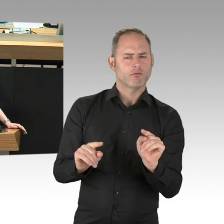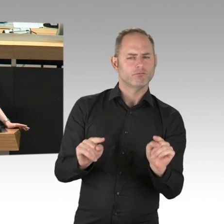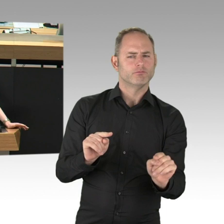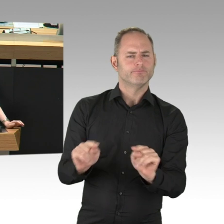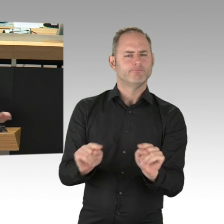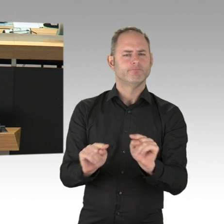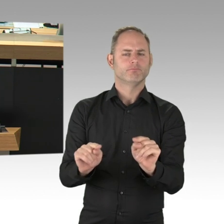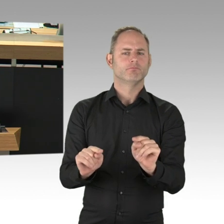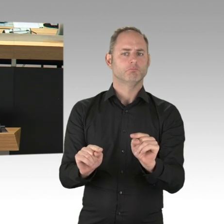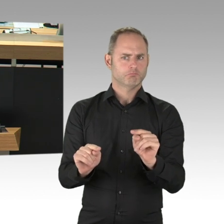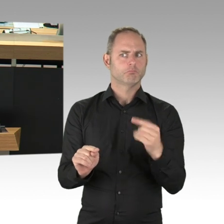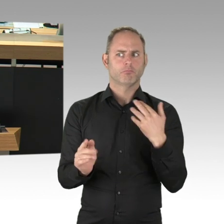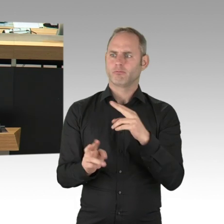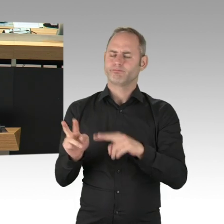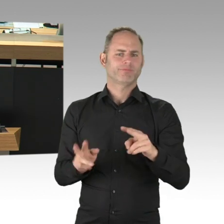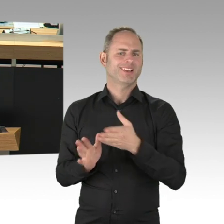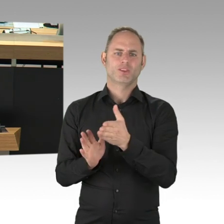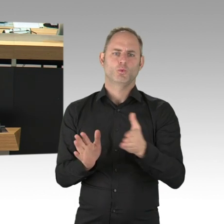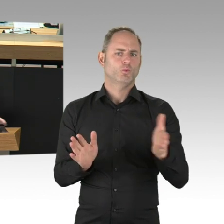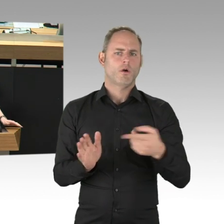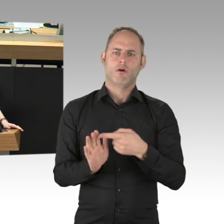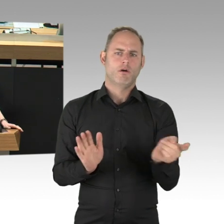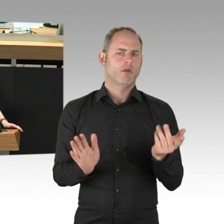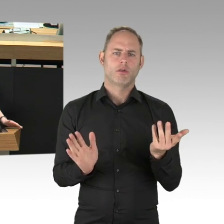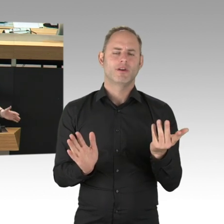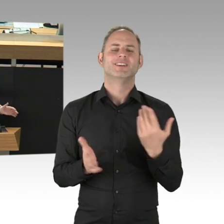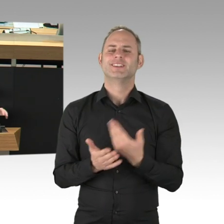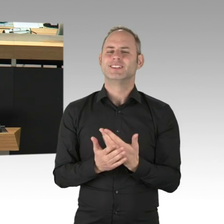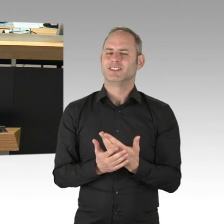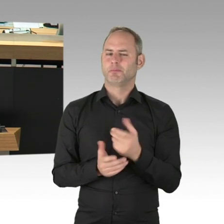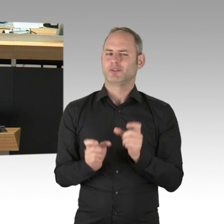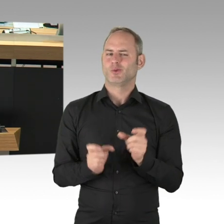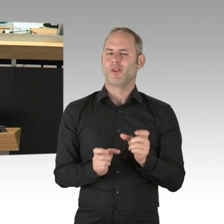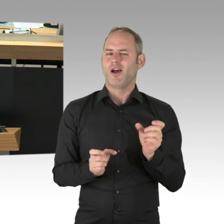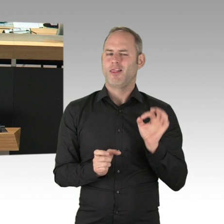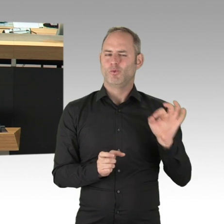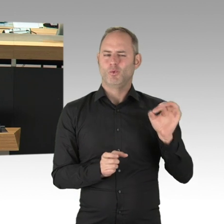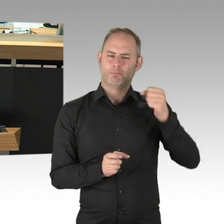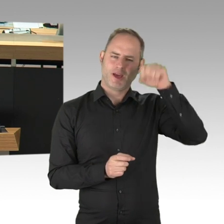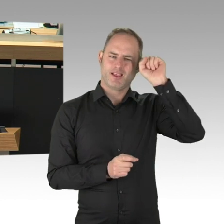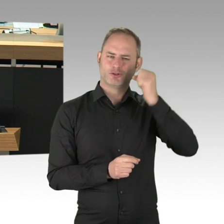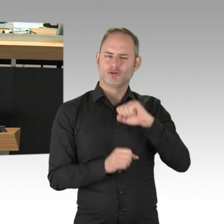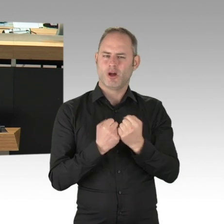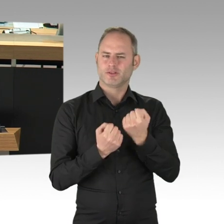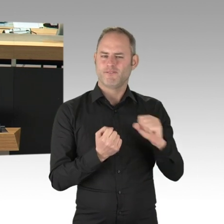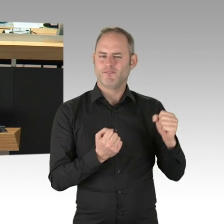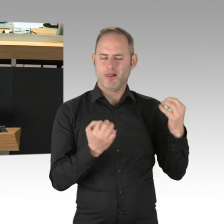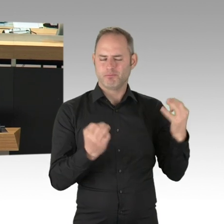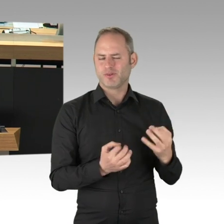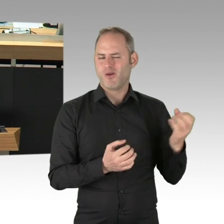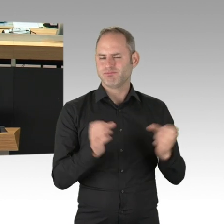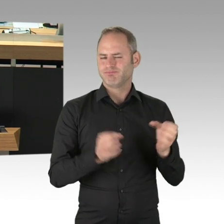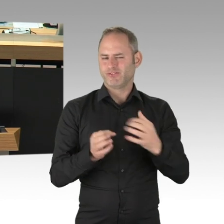leider zur Frage der Strafbarkeit des Verbrennens israelischer Fahnen. Der entsprechende Antrag liegt ja auch von der Koalition